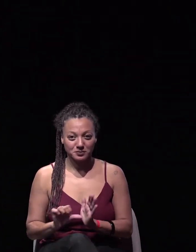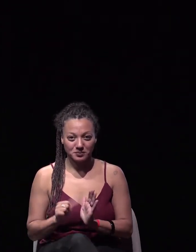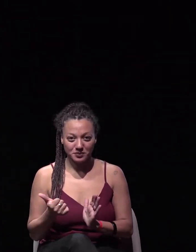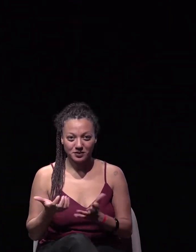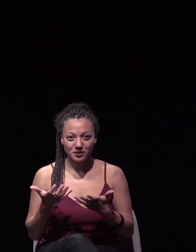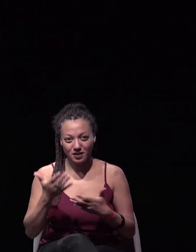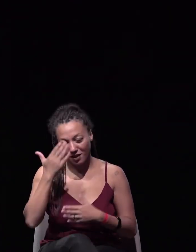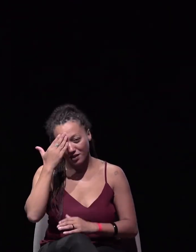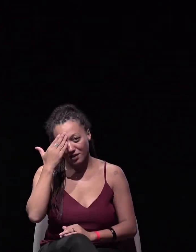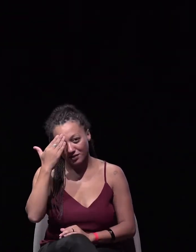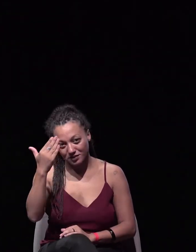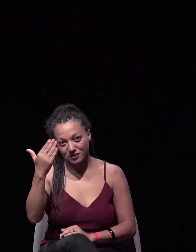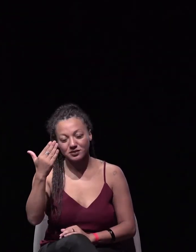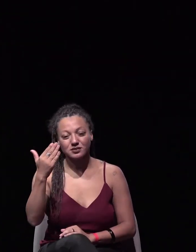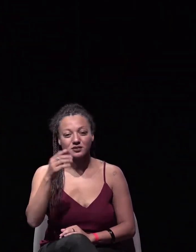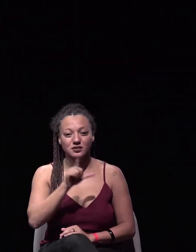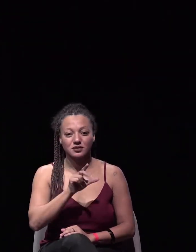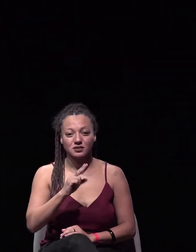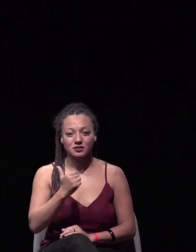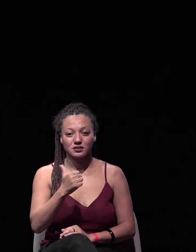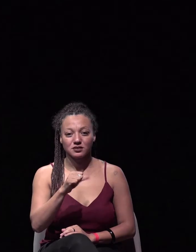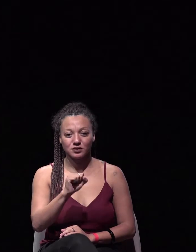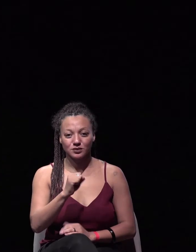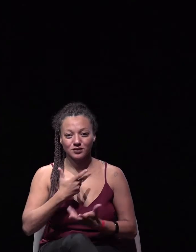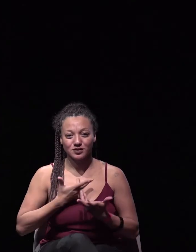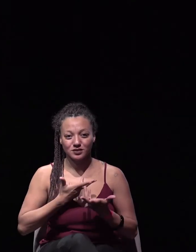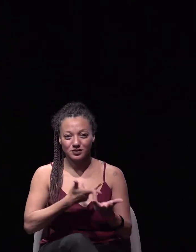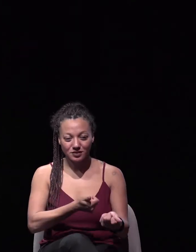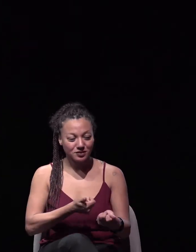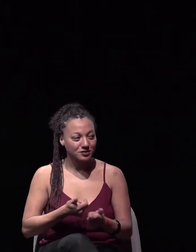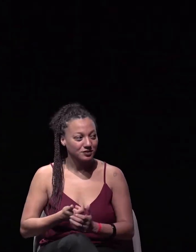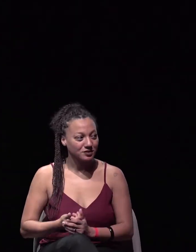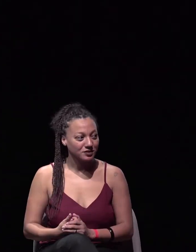Primeiramente, eu quero agradecer ao Lucas pelo convite.